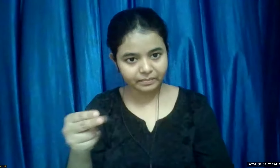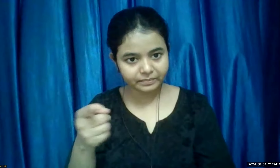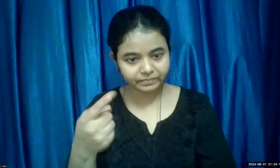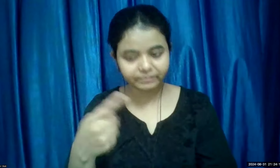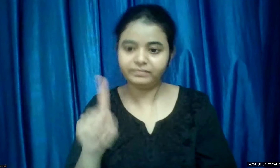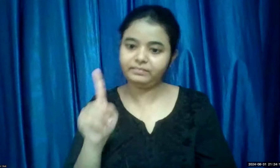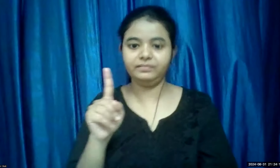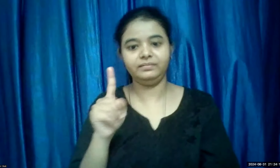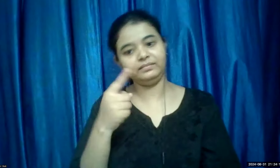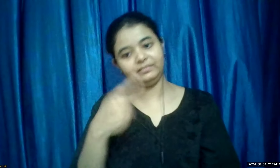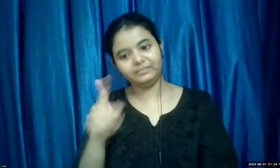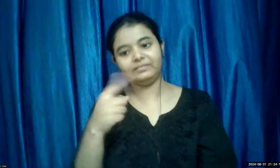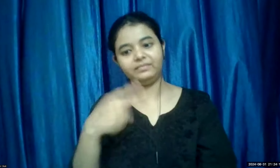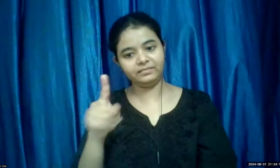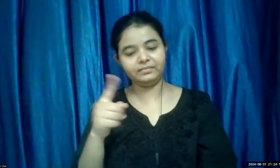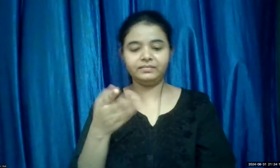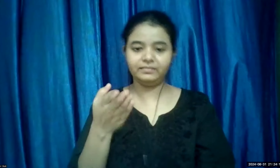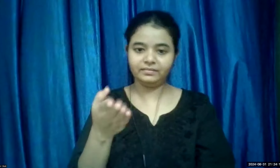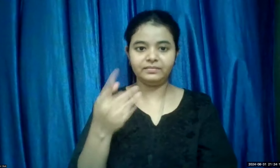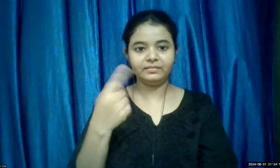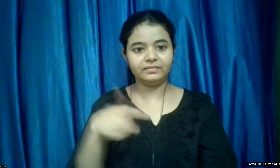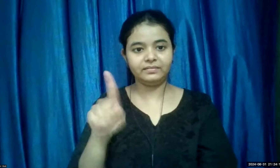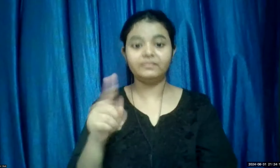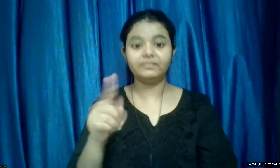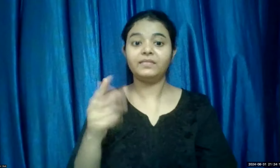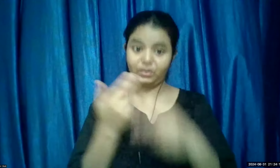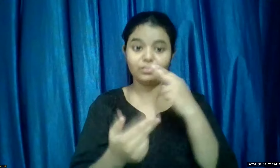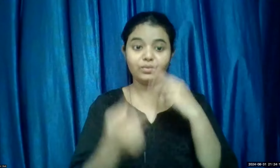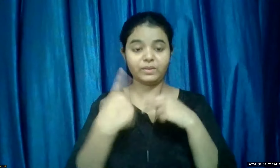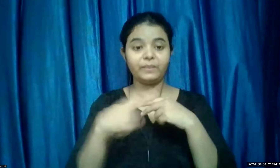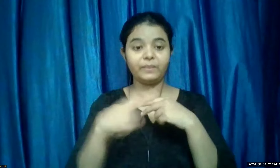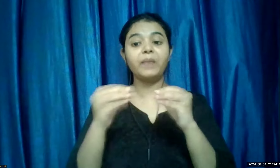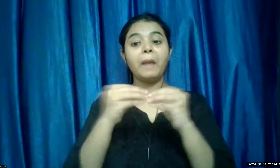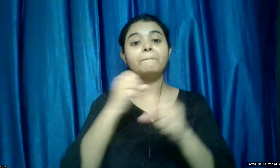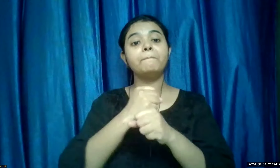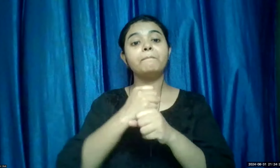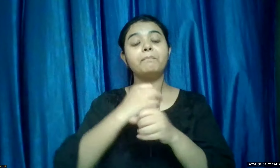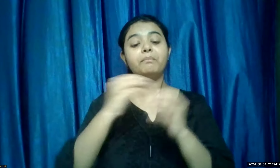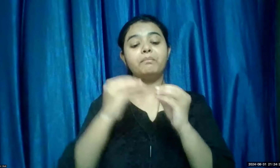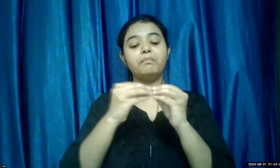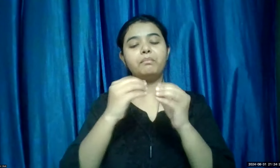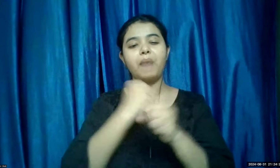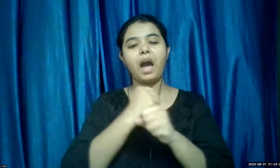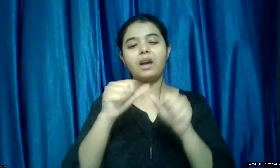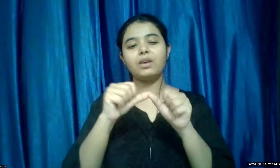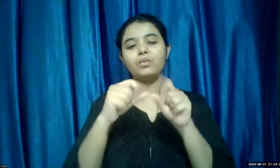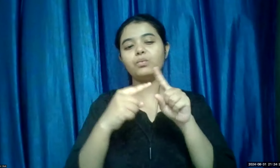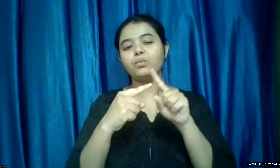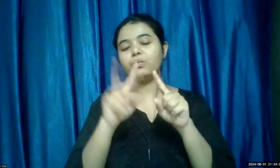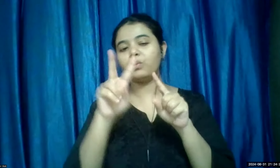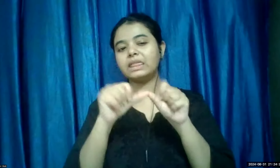जो हाथी थे उनका नाम गजेंद्र था। ये स्टोरी श्रीमद् भागवतम में आती है,